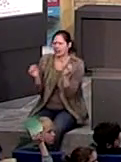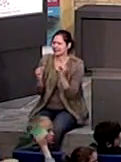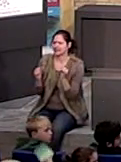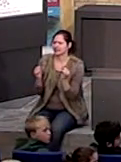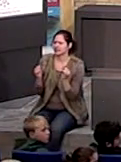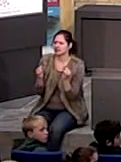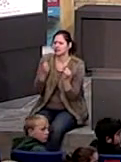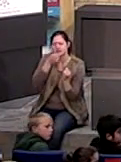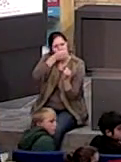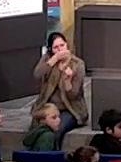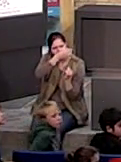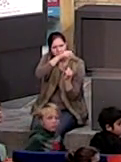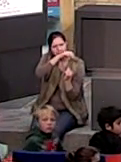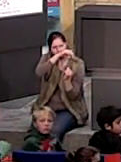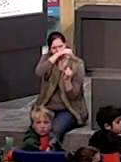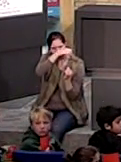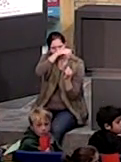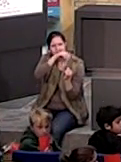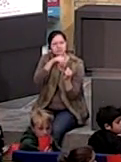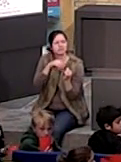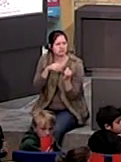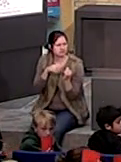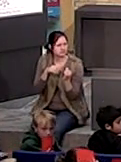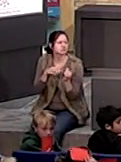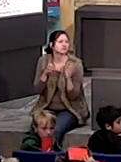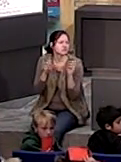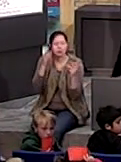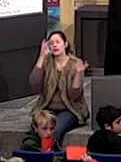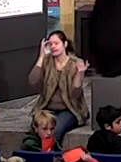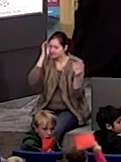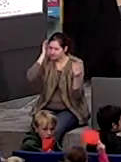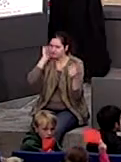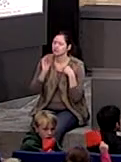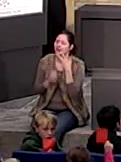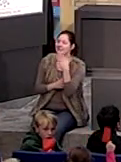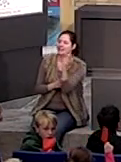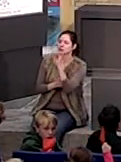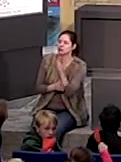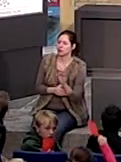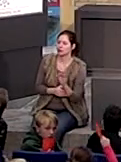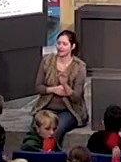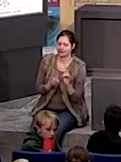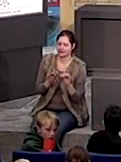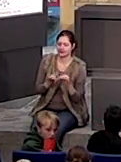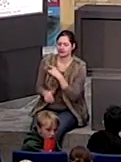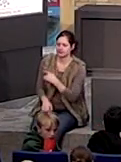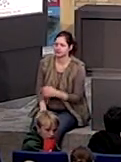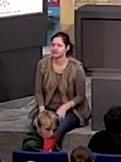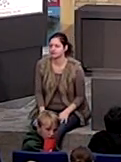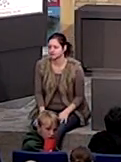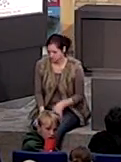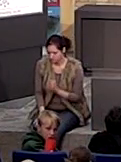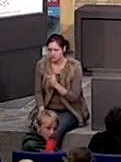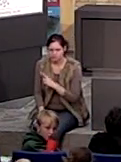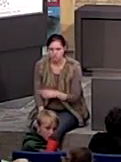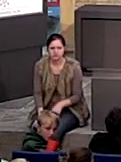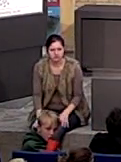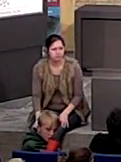niet? Even de rode kaarten. Ja, dat is al een iets grotere groep, dus daar gaan we toch maar eventjes naar 90% veiligheidshalve. Heel goed.